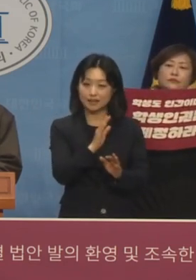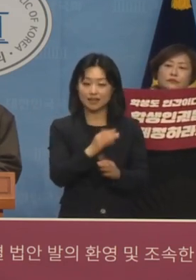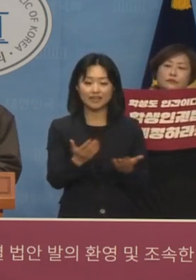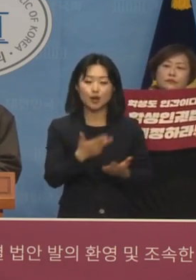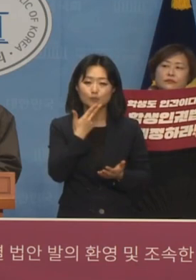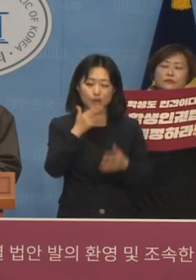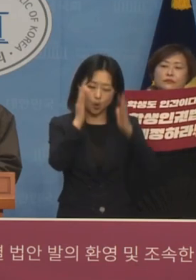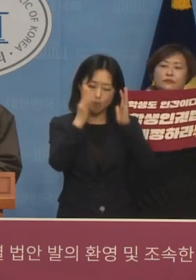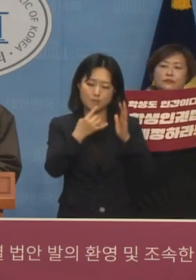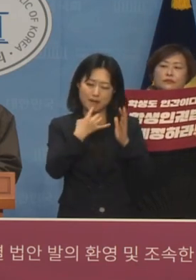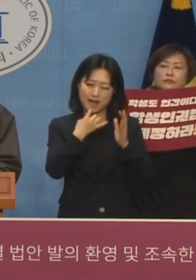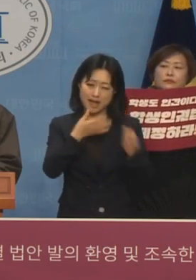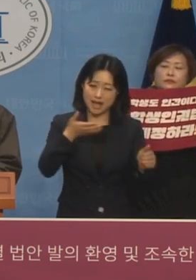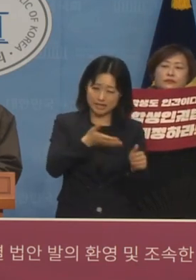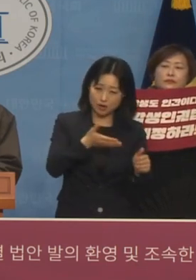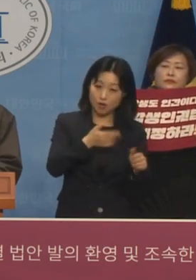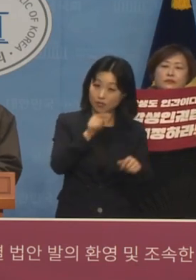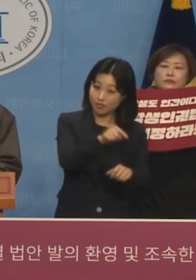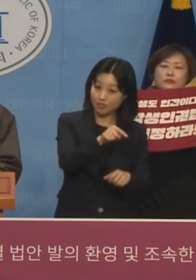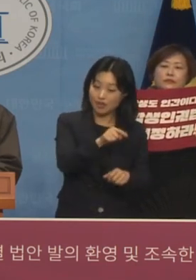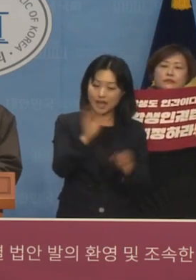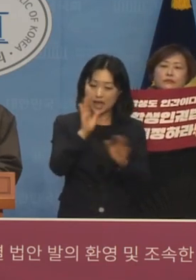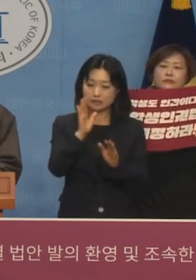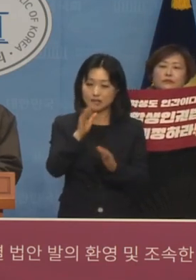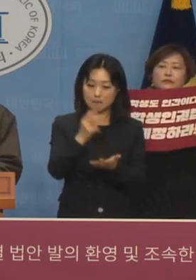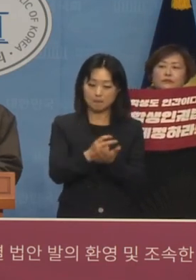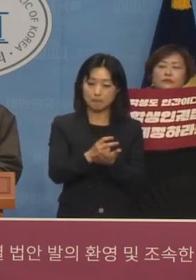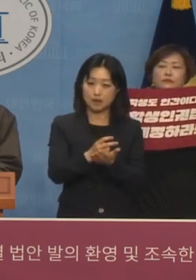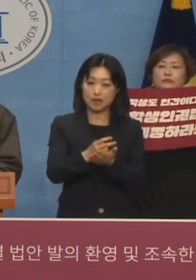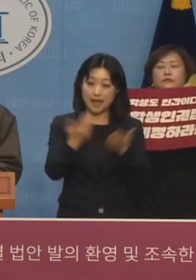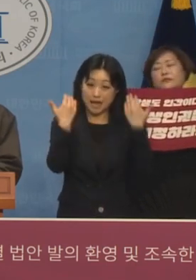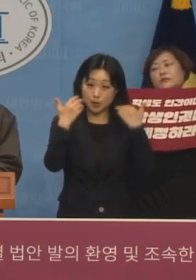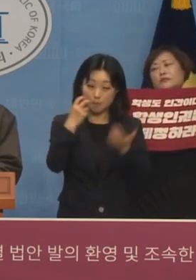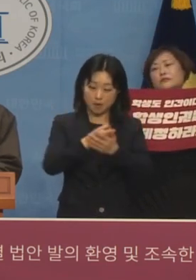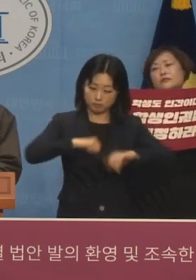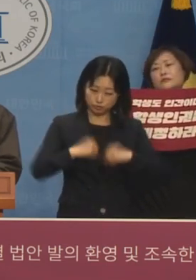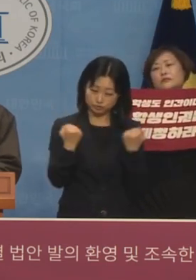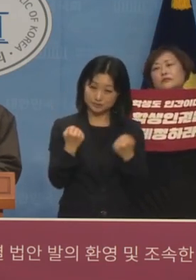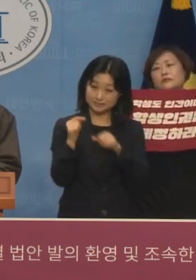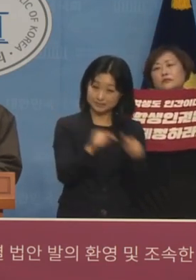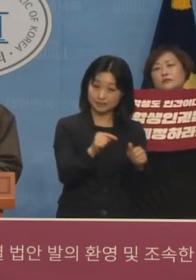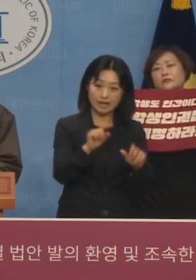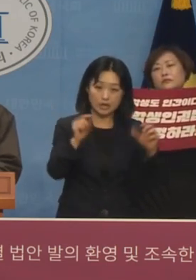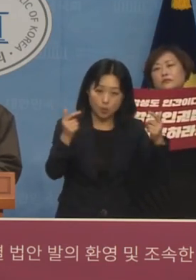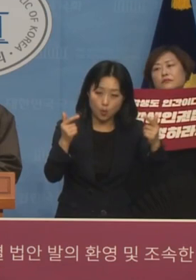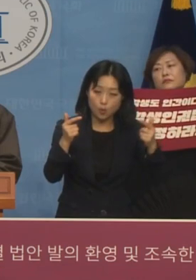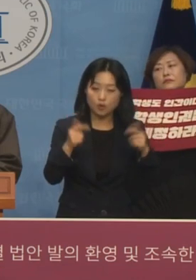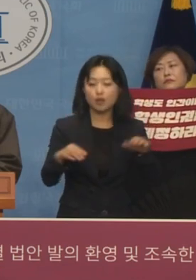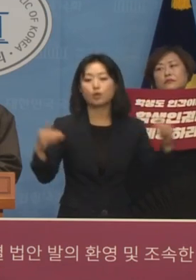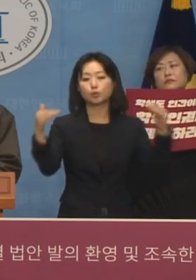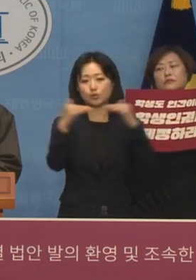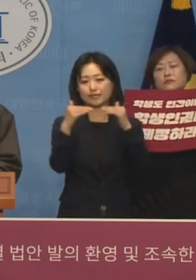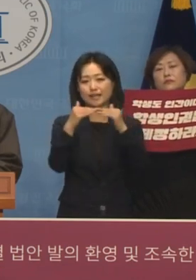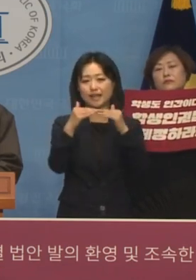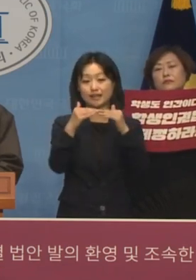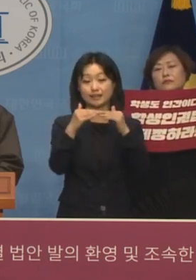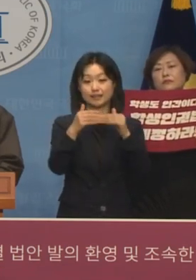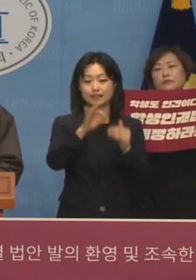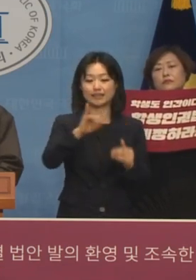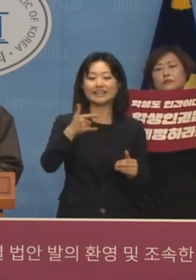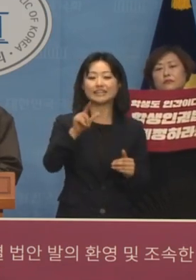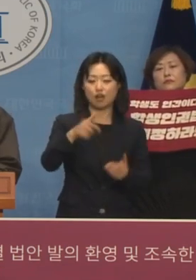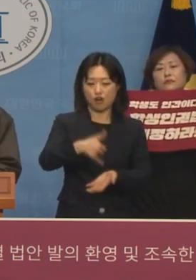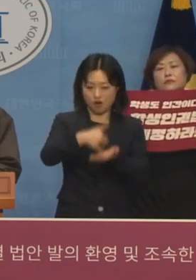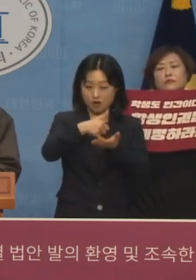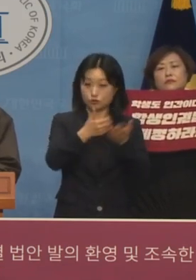않고 공부만 하는 그리고 또 학교의 규율에 순응하게 하는 그런 대상으로서 보호하는 것이 아니라 동등한 인격체이자 시민으로서